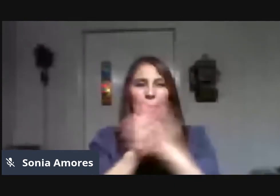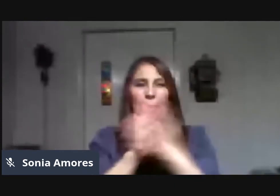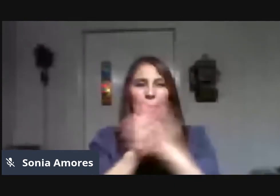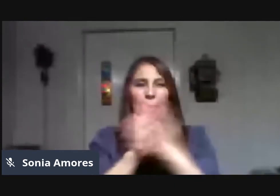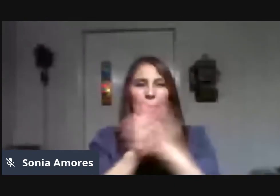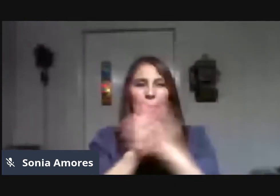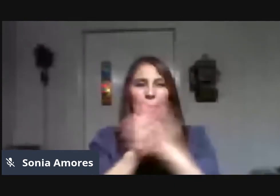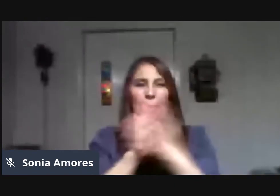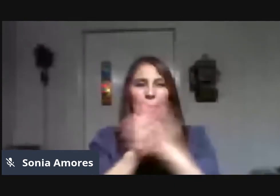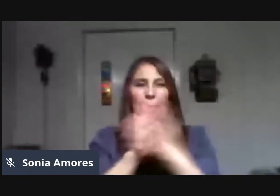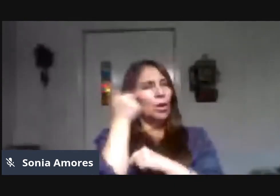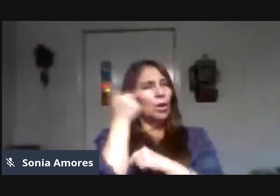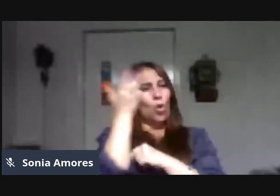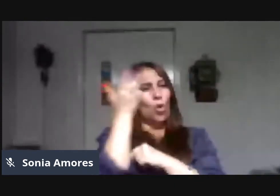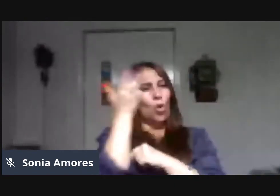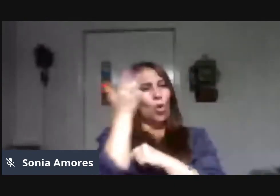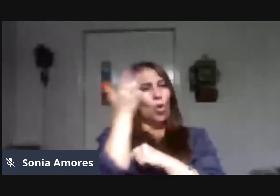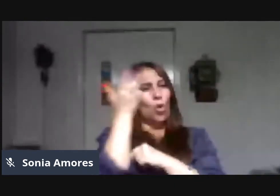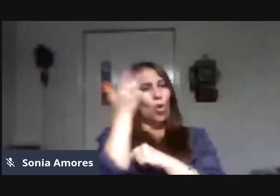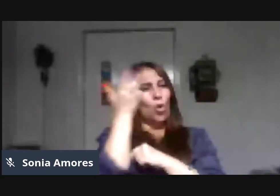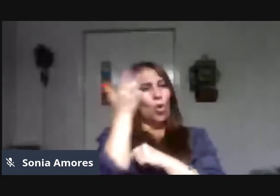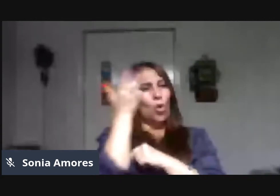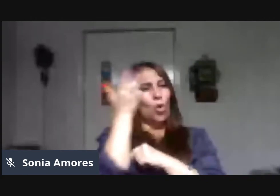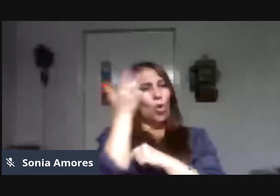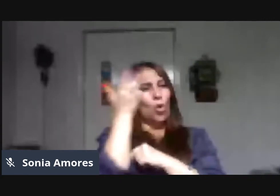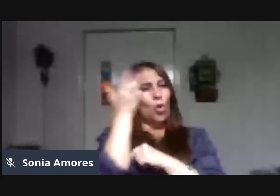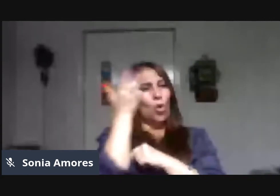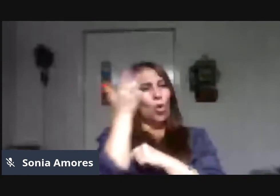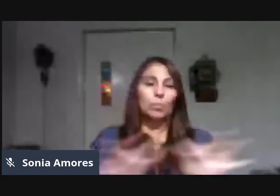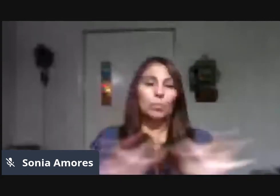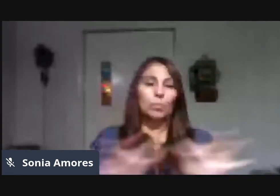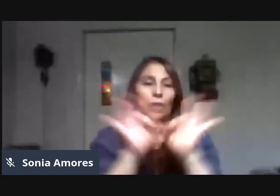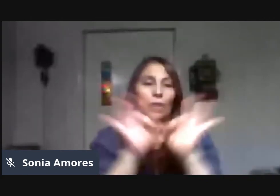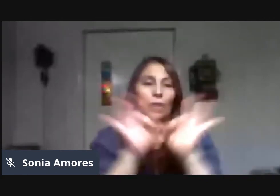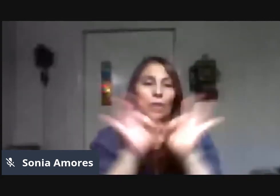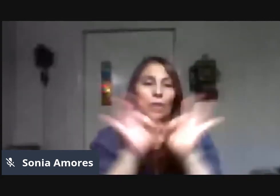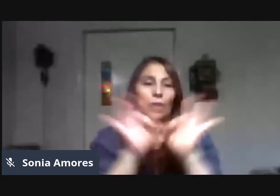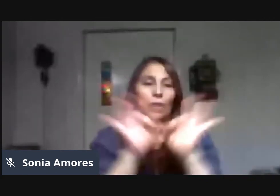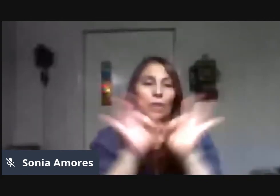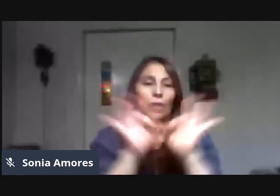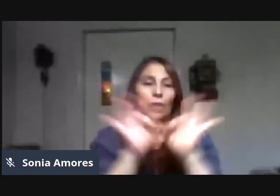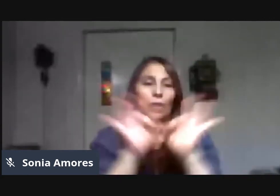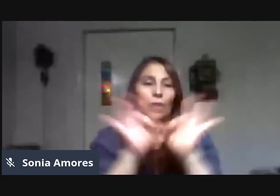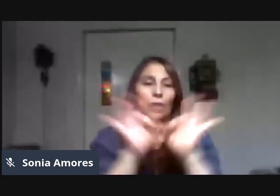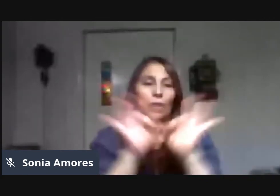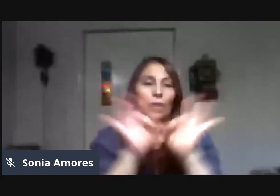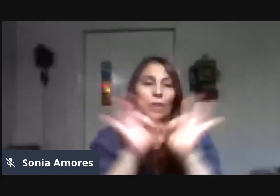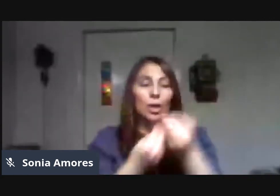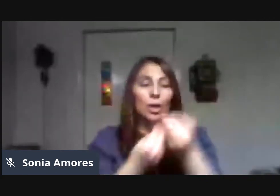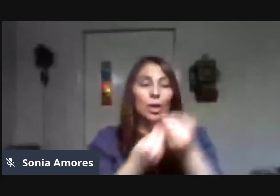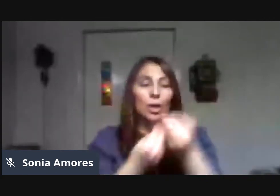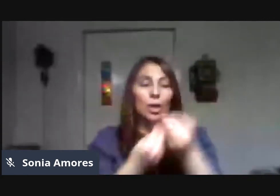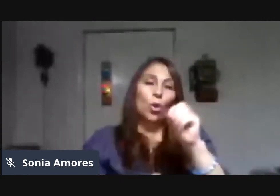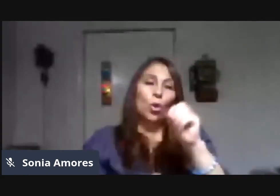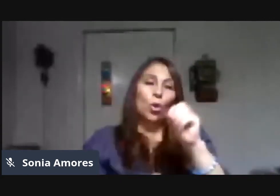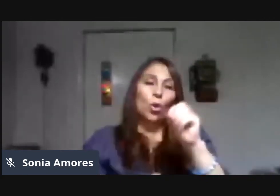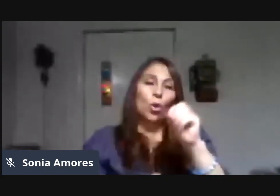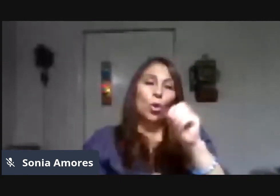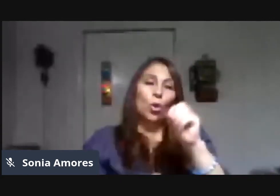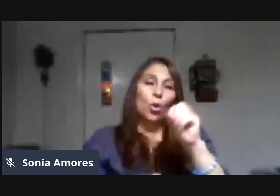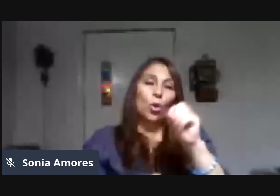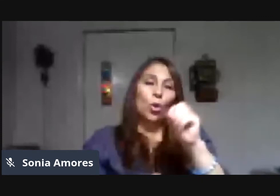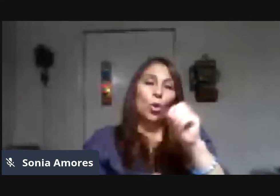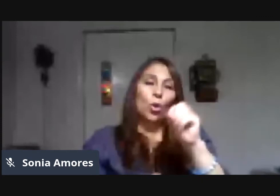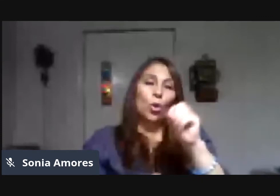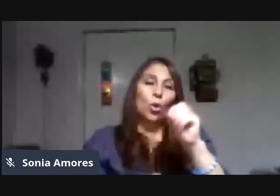de la convivencia, tal vez de la convivialidad, si cabe el término, en vez de hacerlo por principios completamente